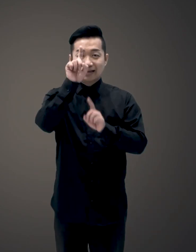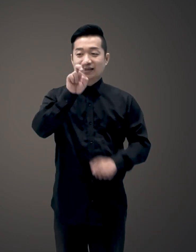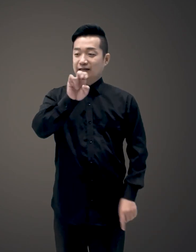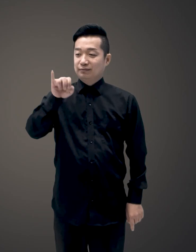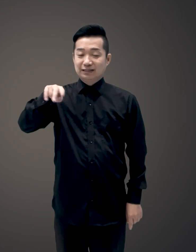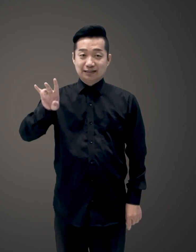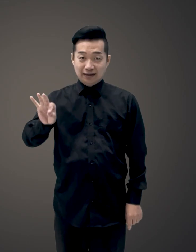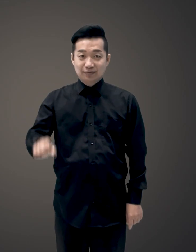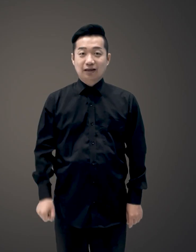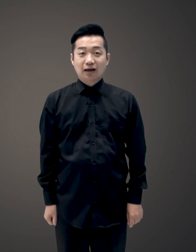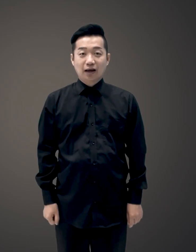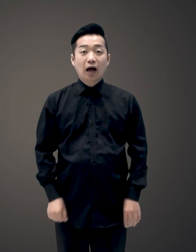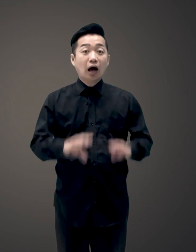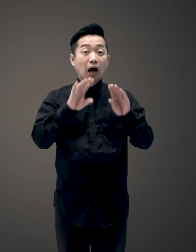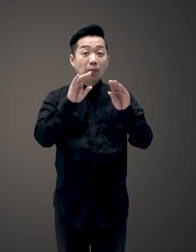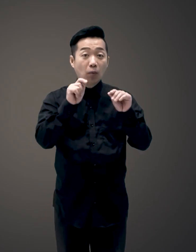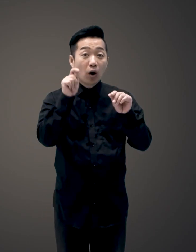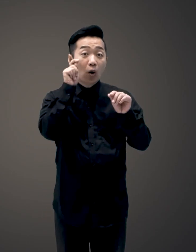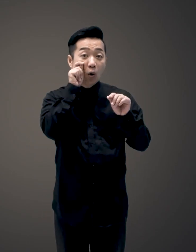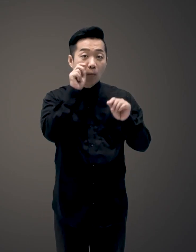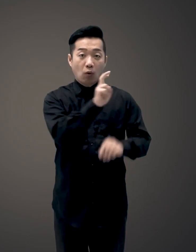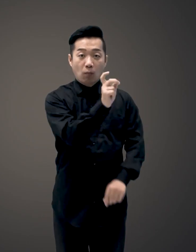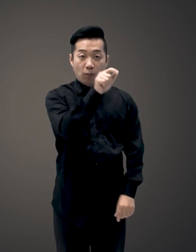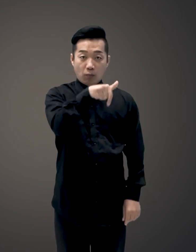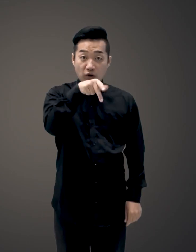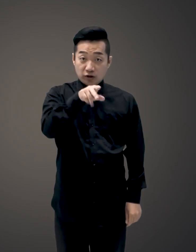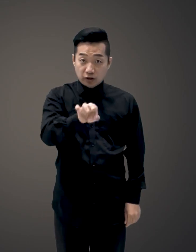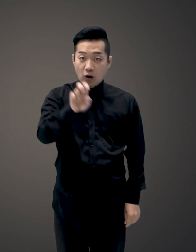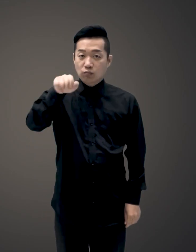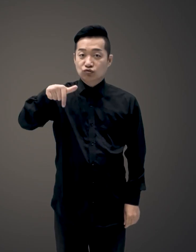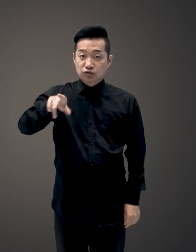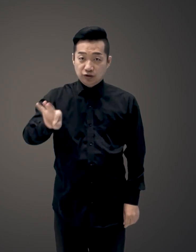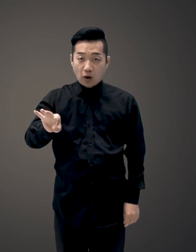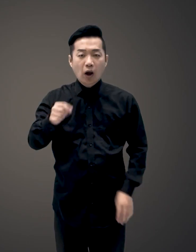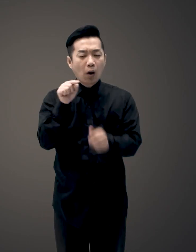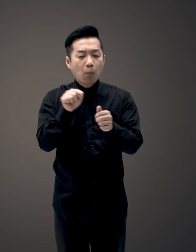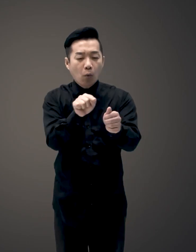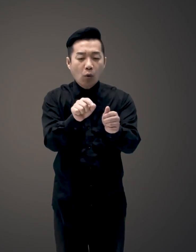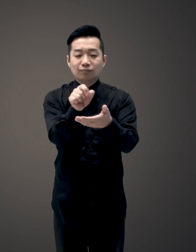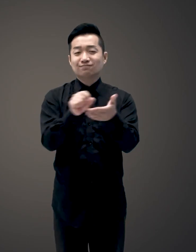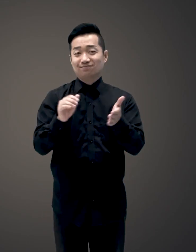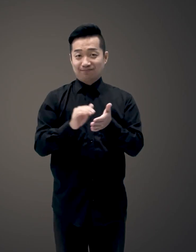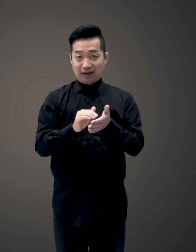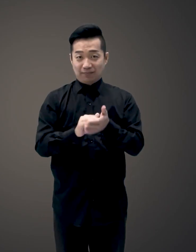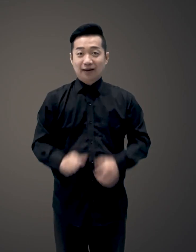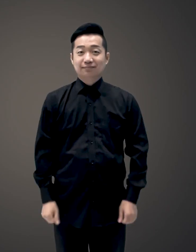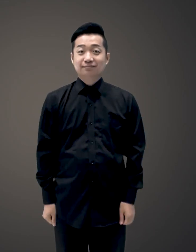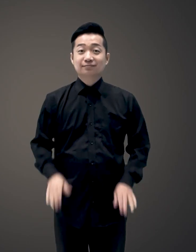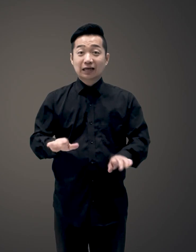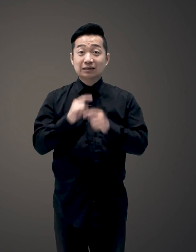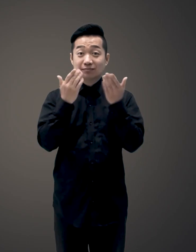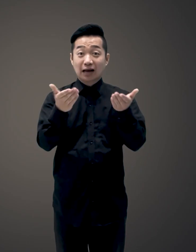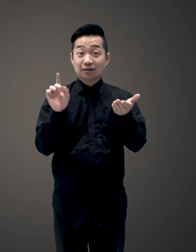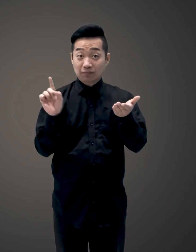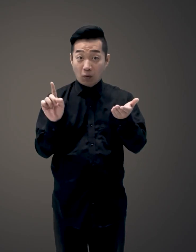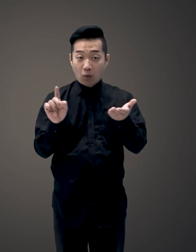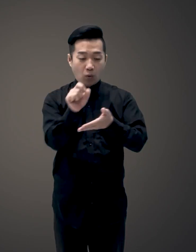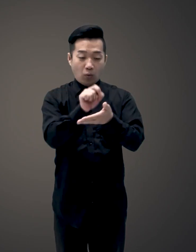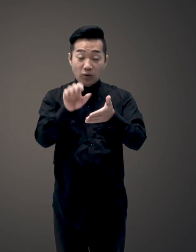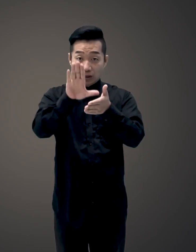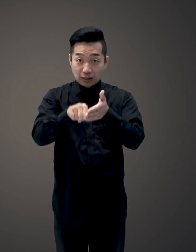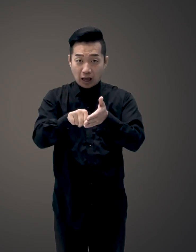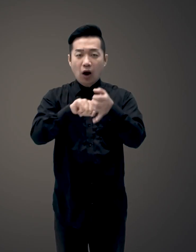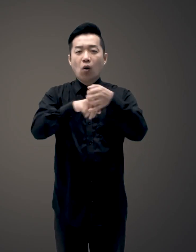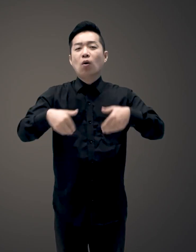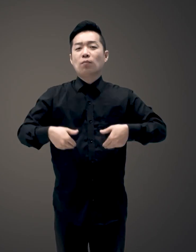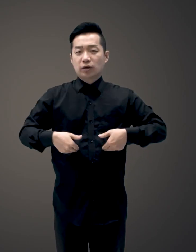안녕하세요. 이미상입니다. 모래고무와 목경과 무경의 모험을 쓰게 되었습니다. 제가 지금 말씀드릴 것은요, 소설을 쓸